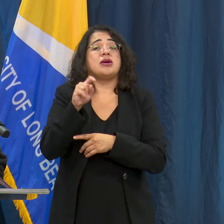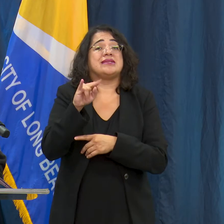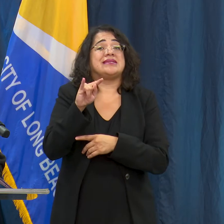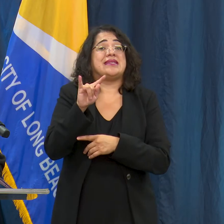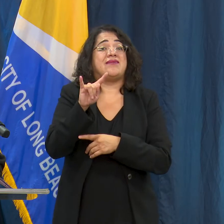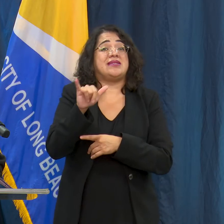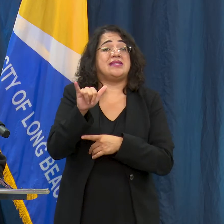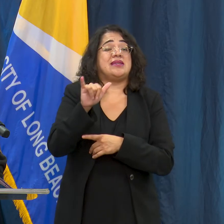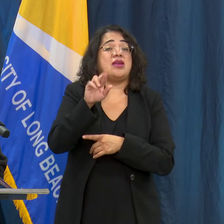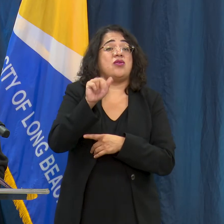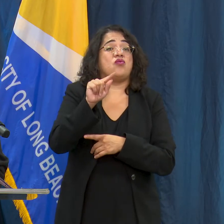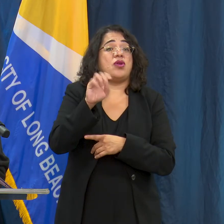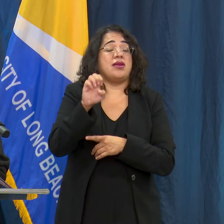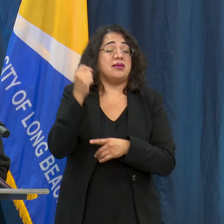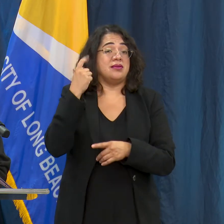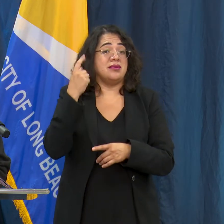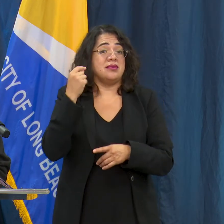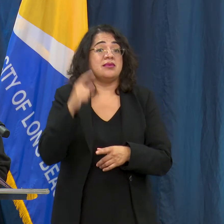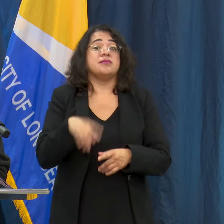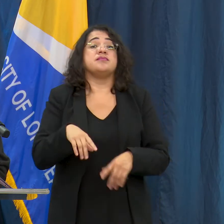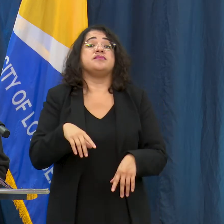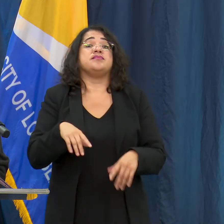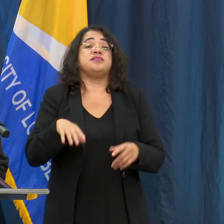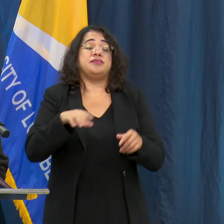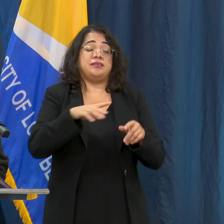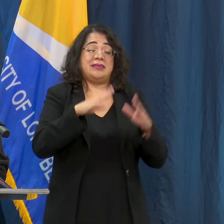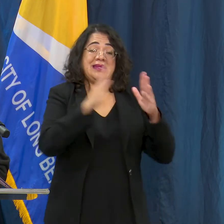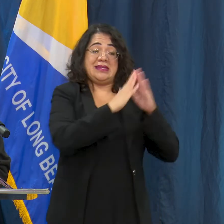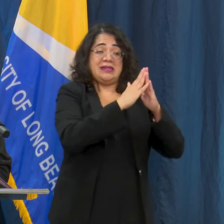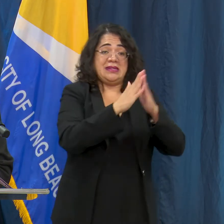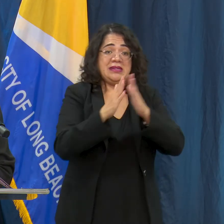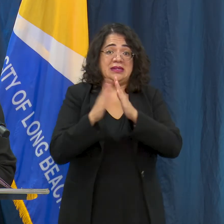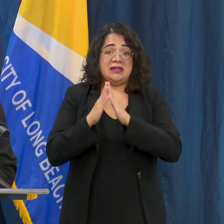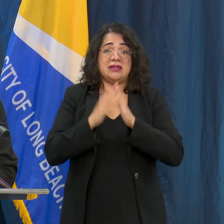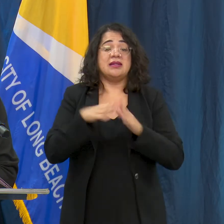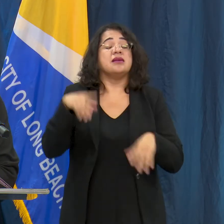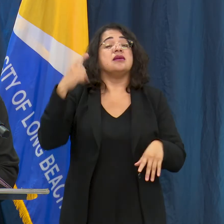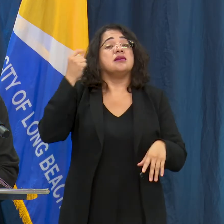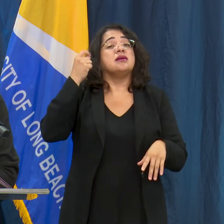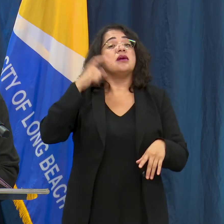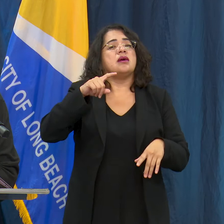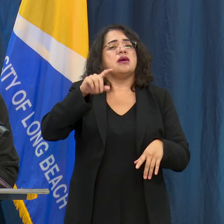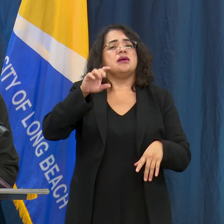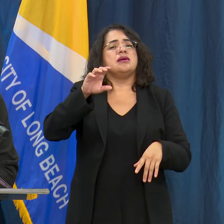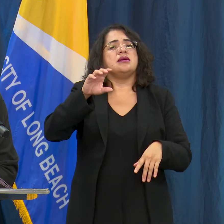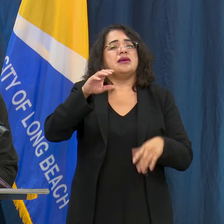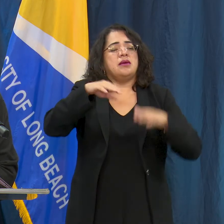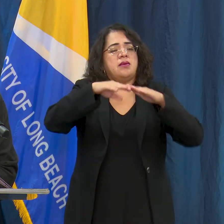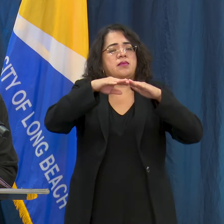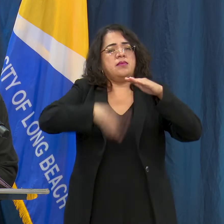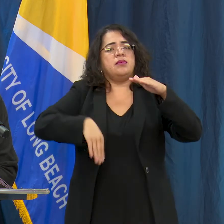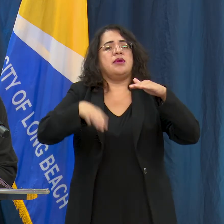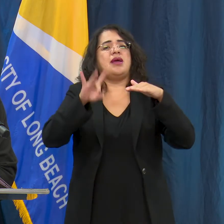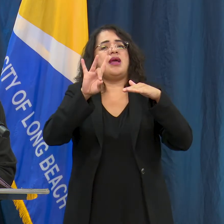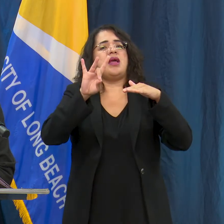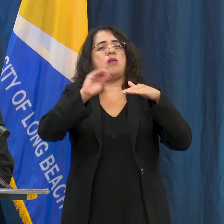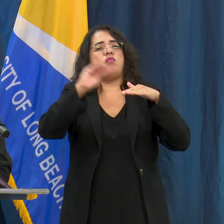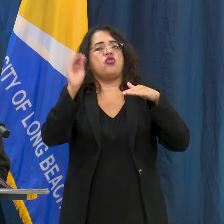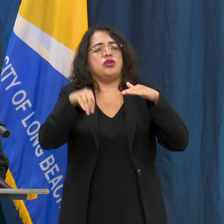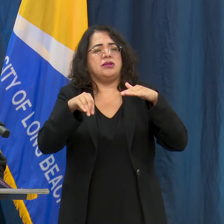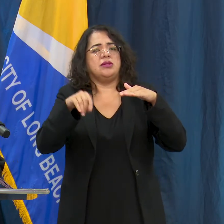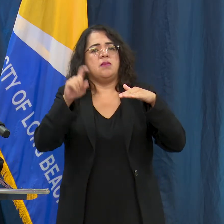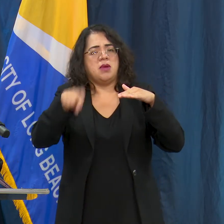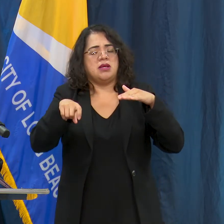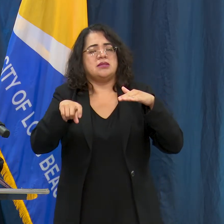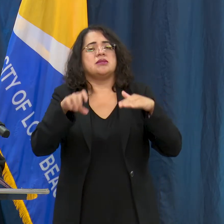Las jurisdicciones pueden cumplir con el indicador de tasa de positividad de prueba si el porcentaje es el inferior